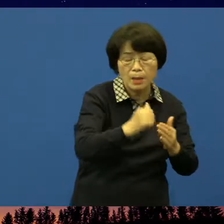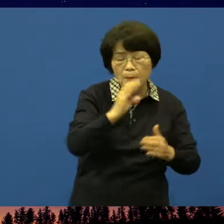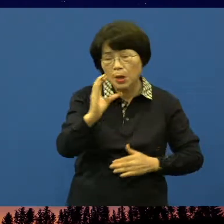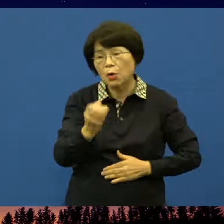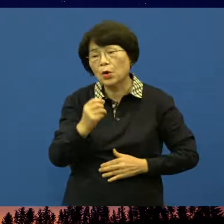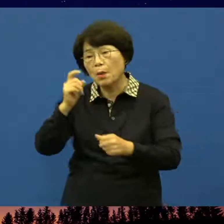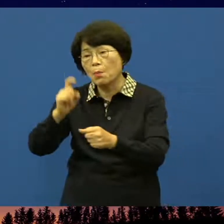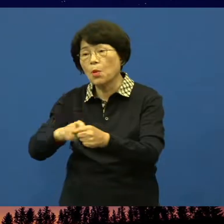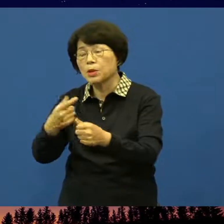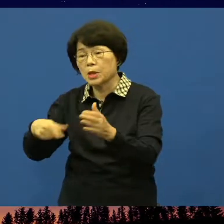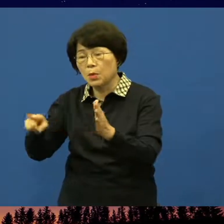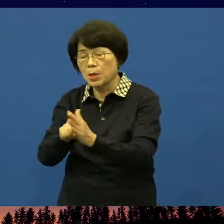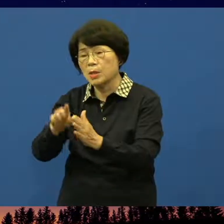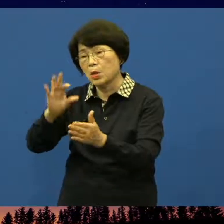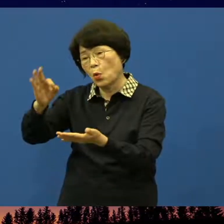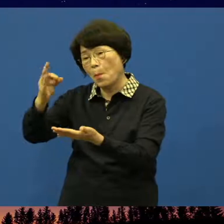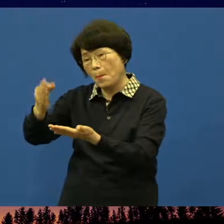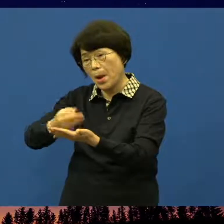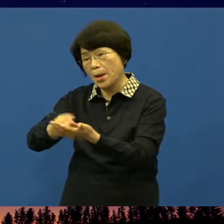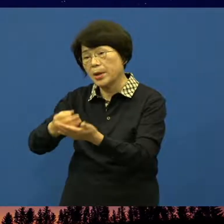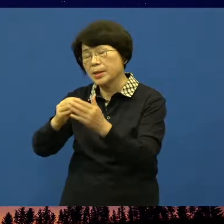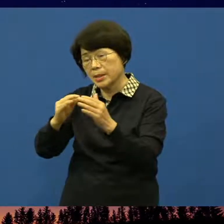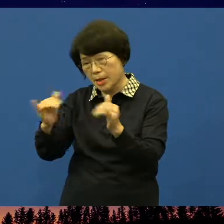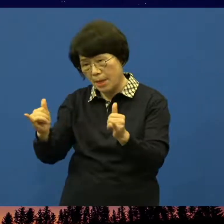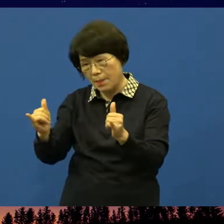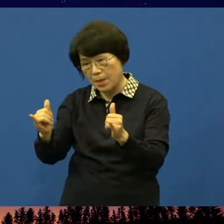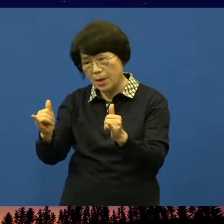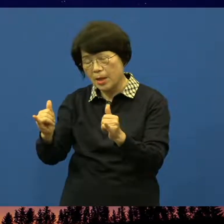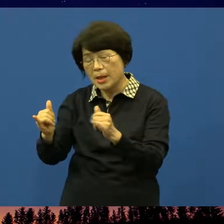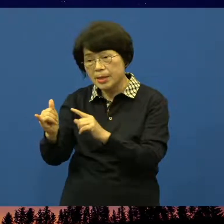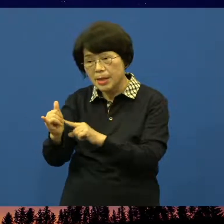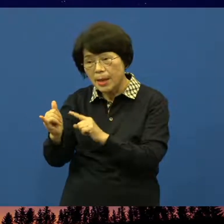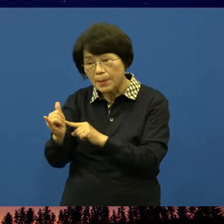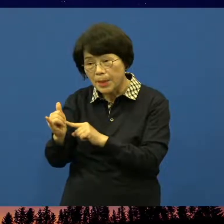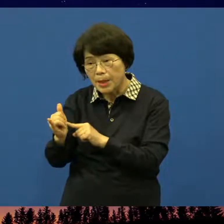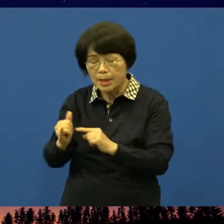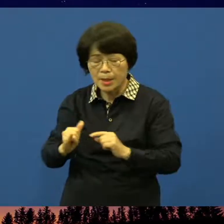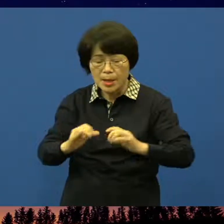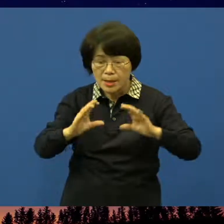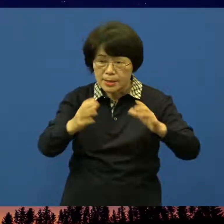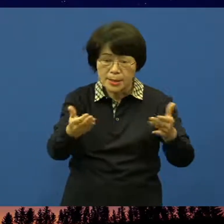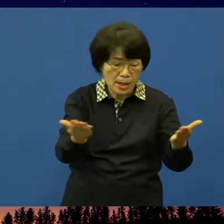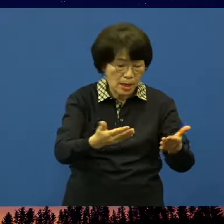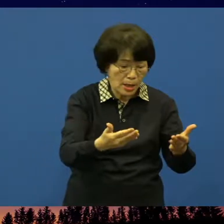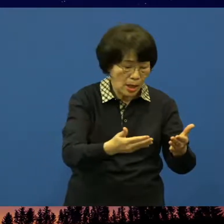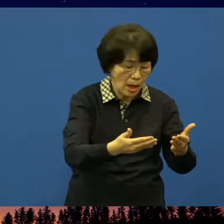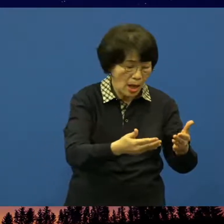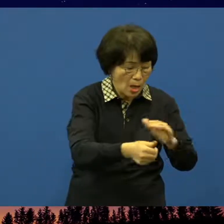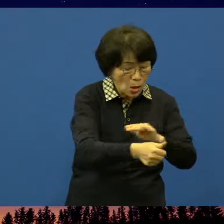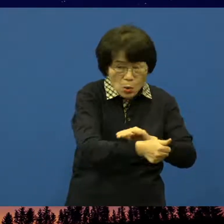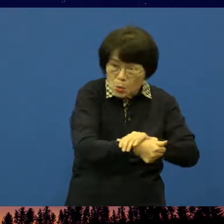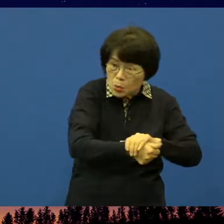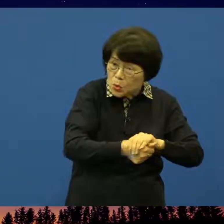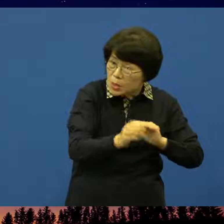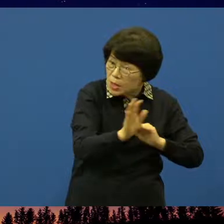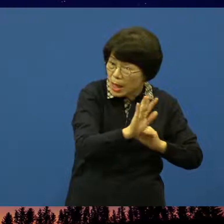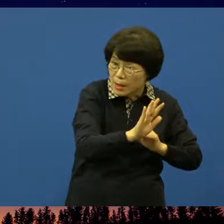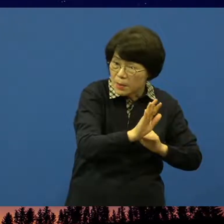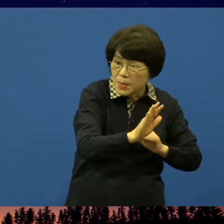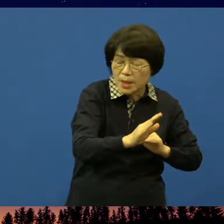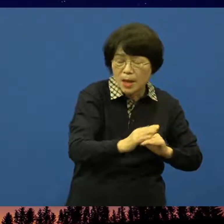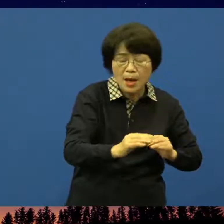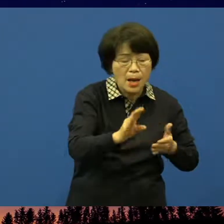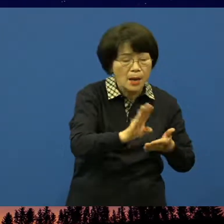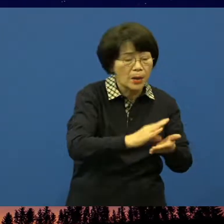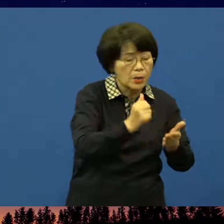위해서 돈을 버는 사람들, 그런 사람들은 세상에서 소극적이지 않아요. 여러분, 오늘 자칫하면 그리스도인이 세상